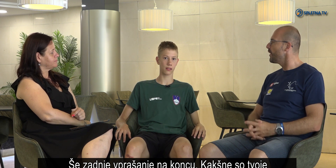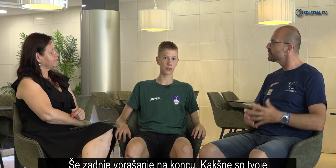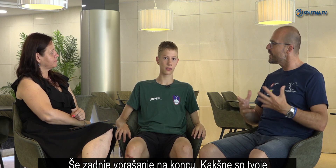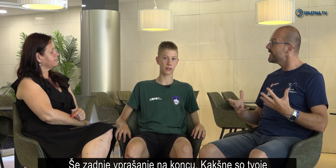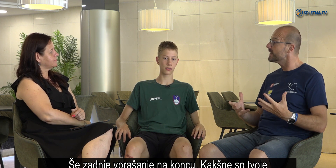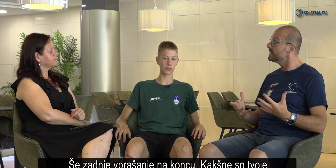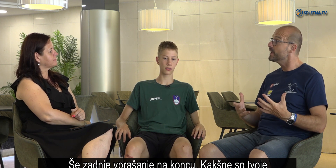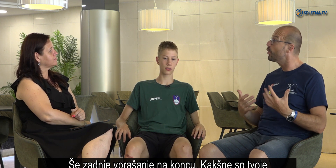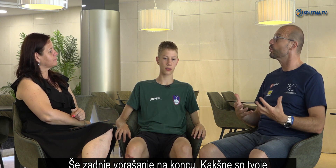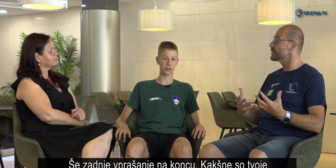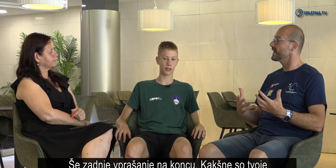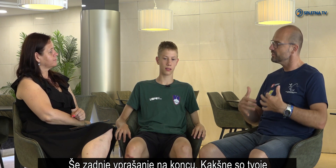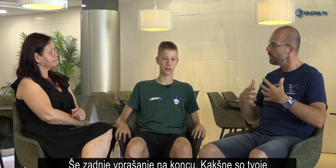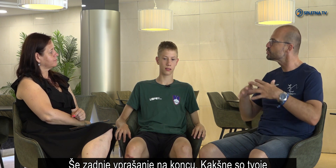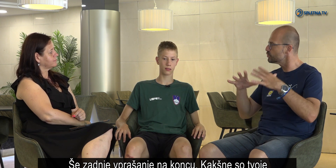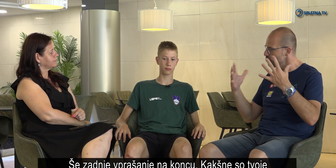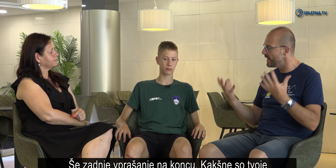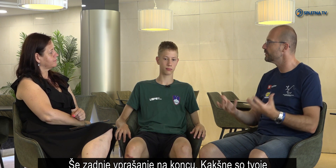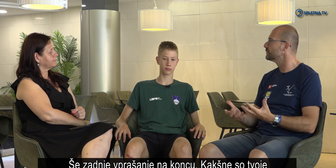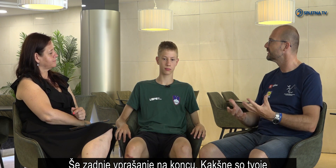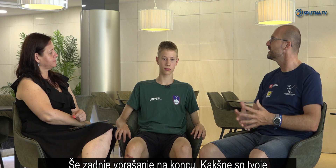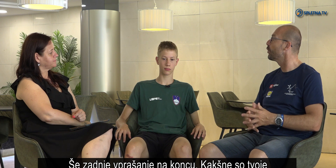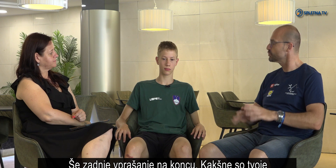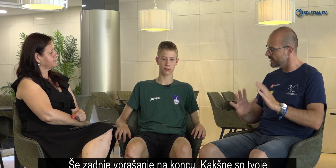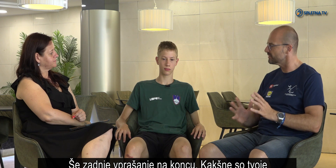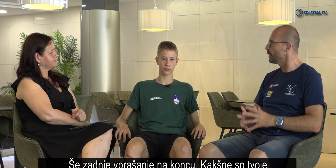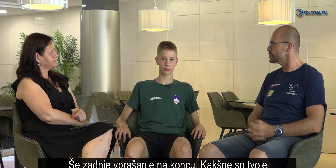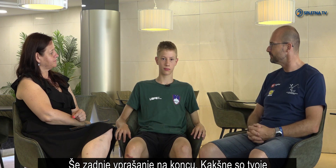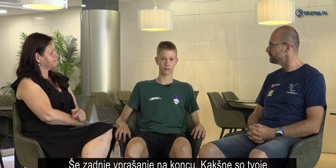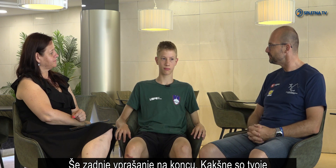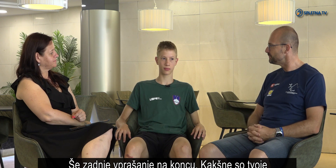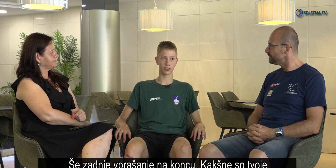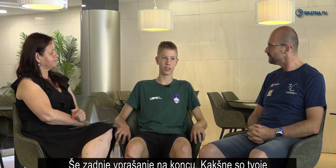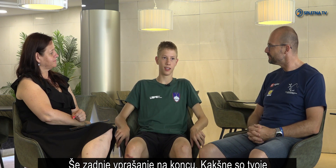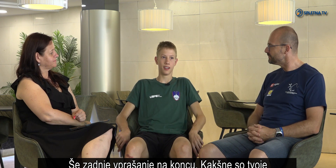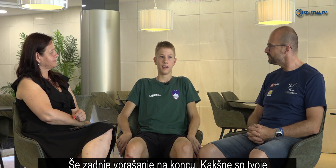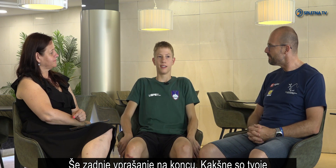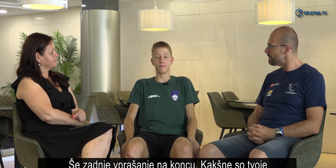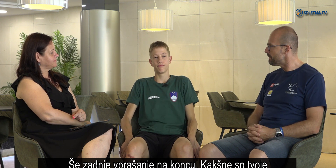nasplošno tvoje želje glede košarke, nasplošno v življenju glede košarke nasplošno?